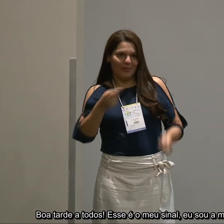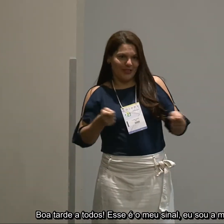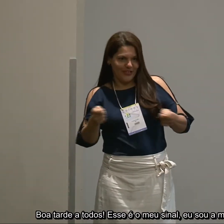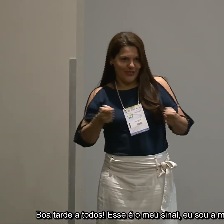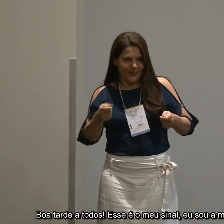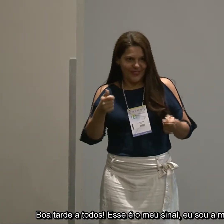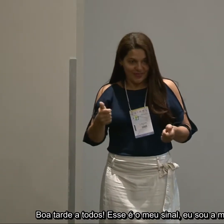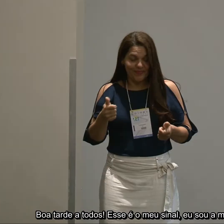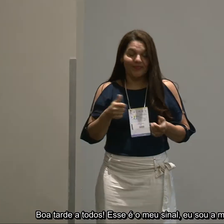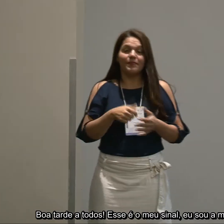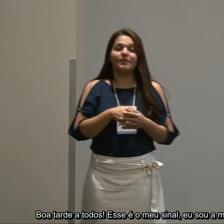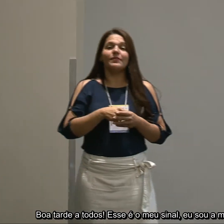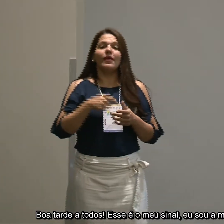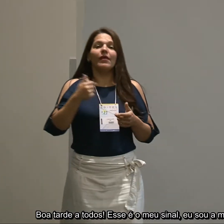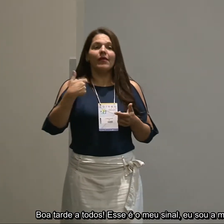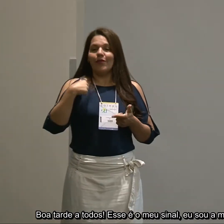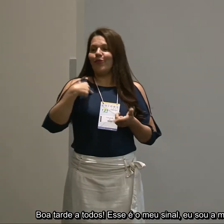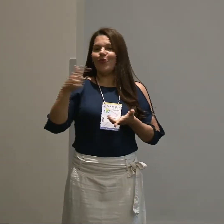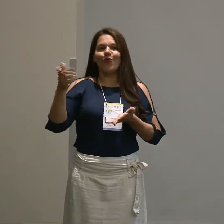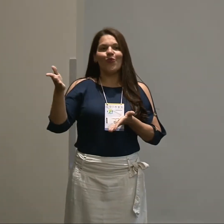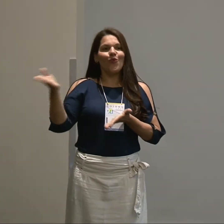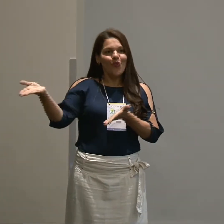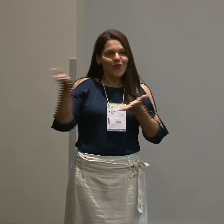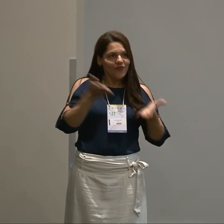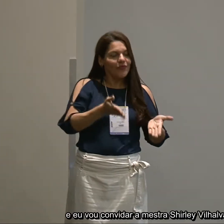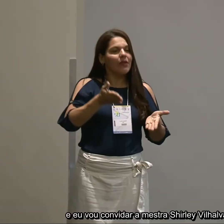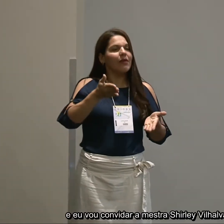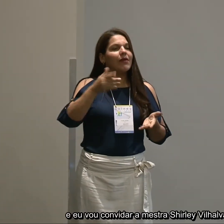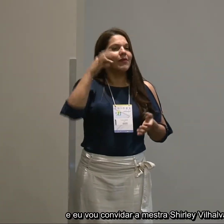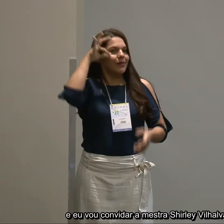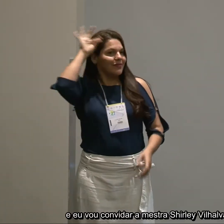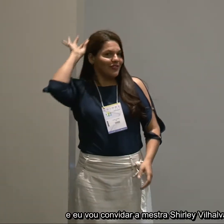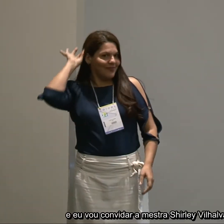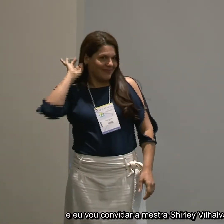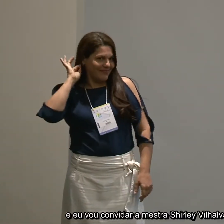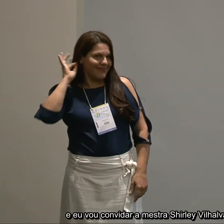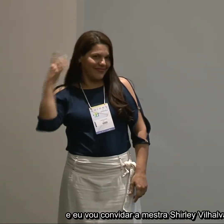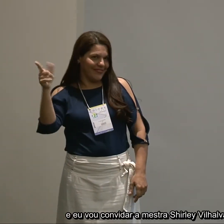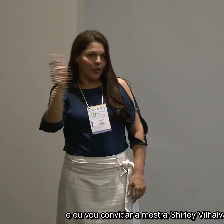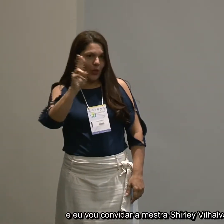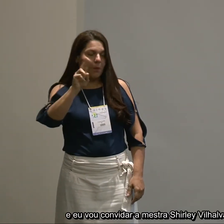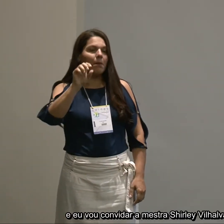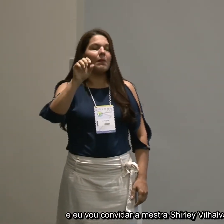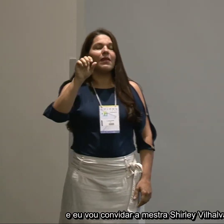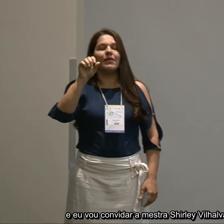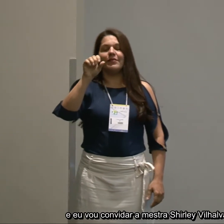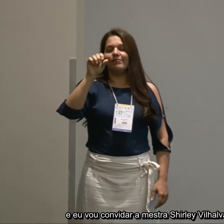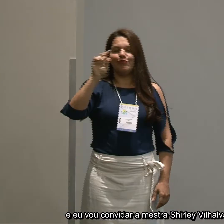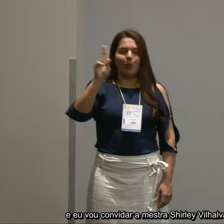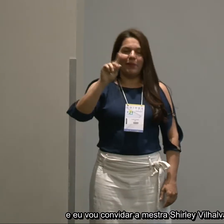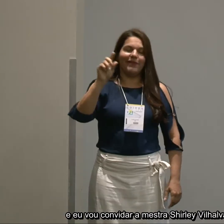Esse é meu sinal, eu sou a mediadora. E eu vou convidar a mestra